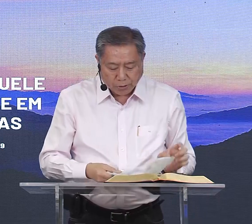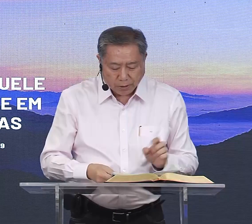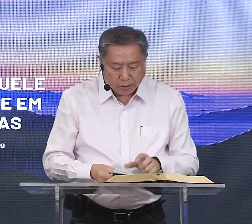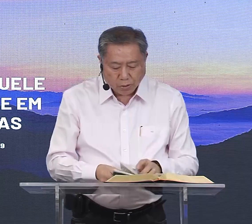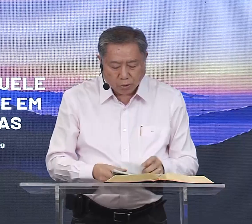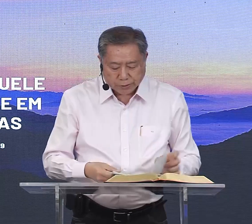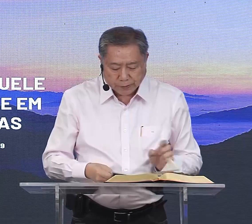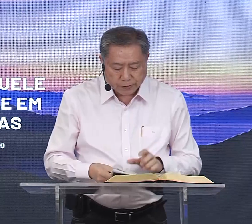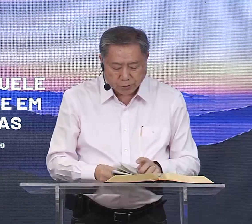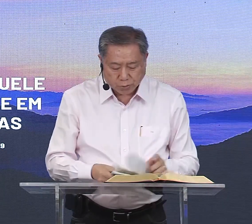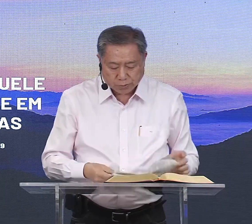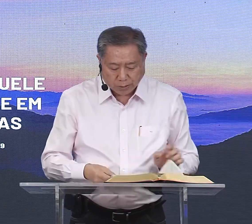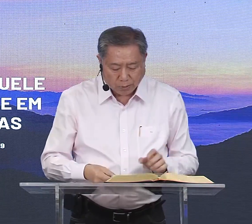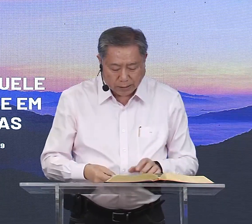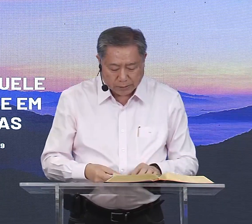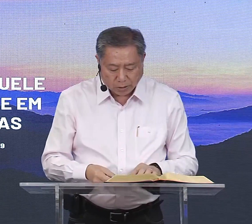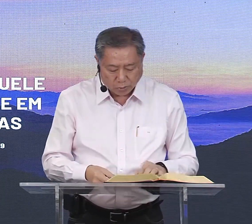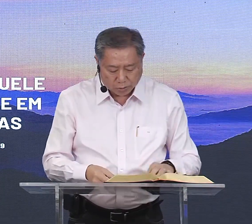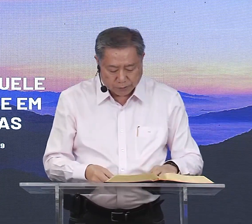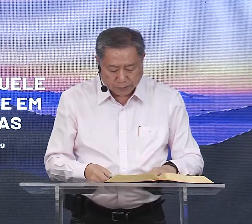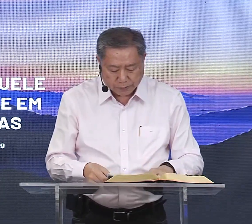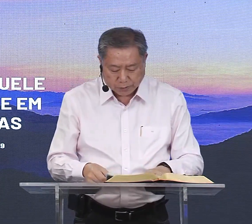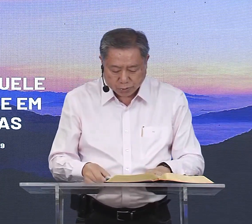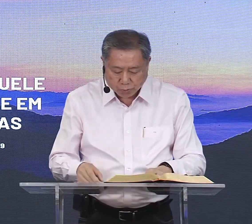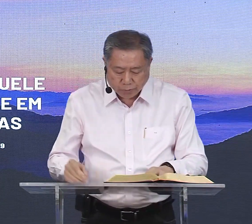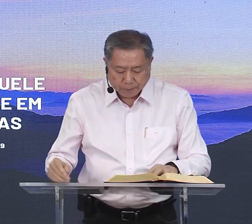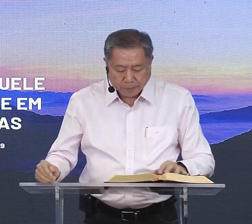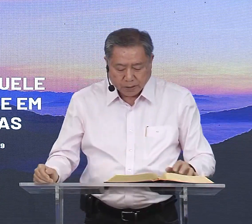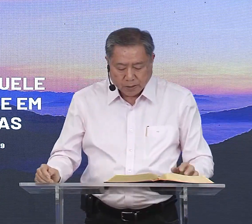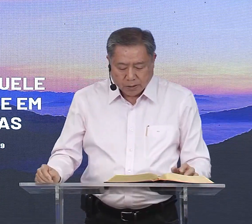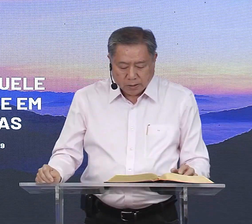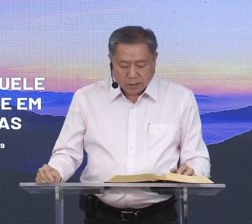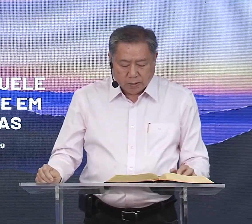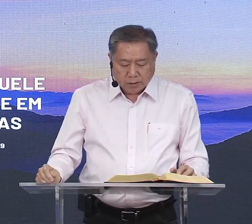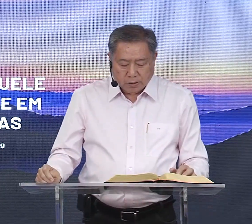explicar um pouquinho melhor em Colossenses 1. Dá uma olhada em Colossenses 1,